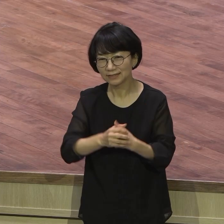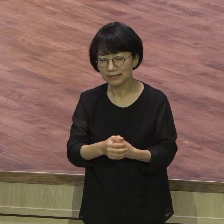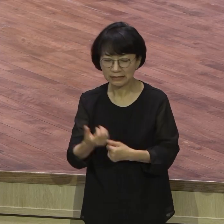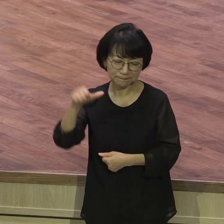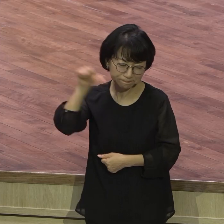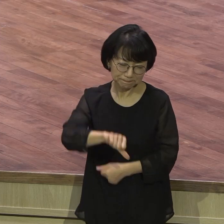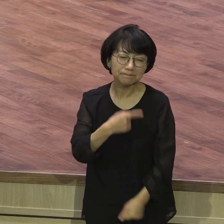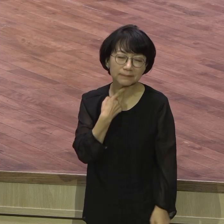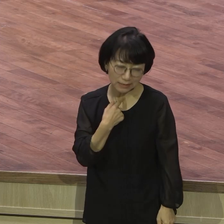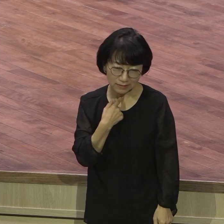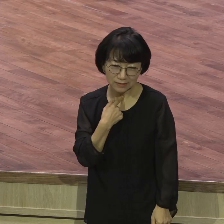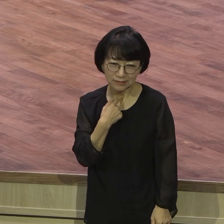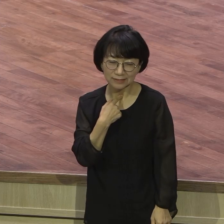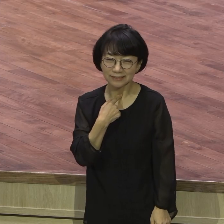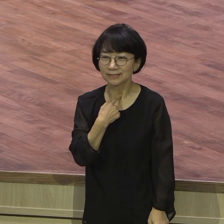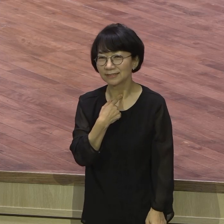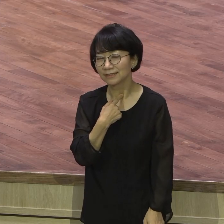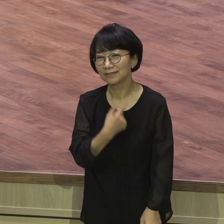인간이었어요.